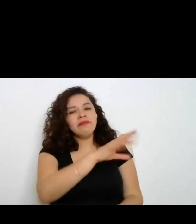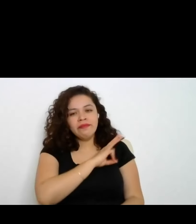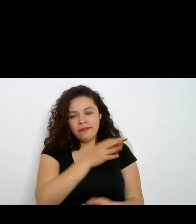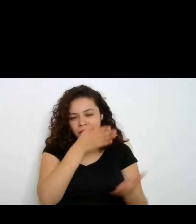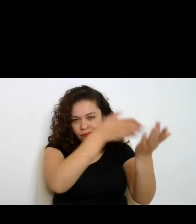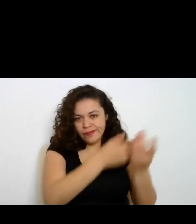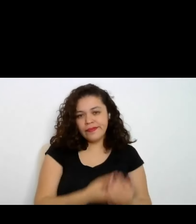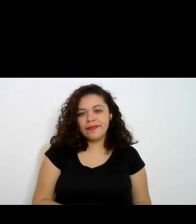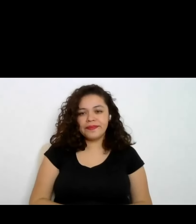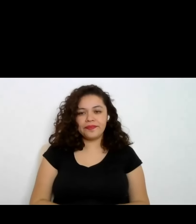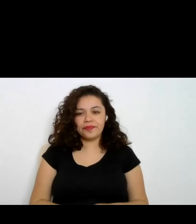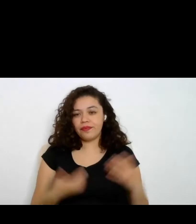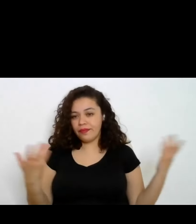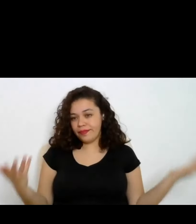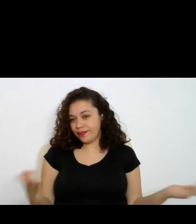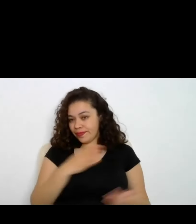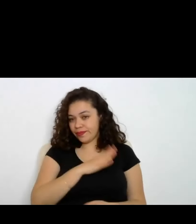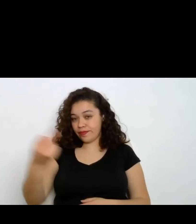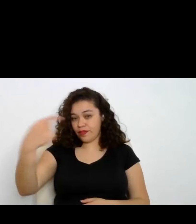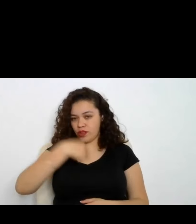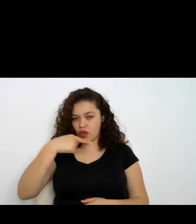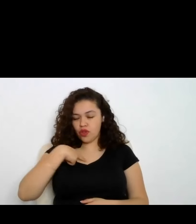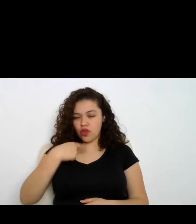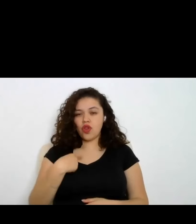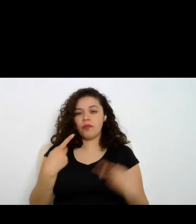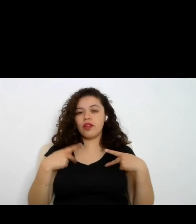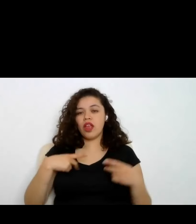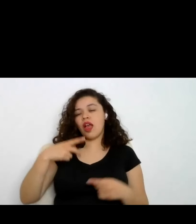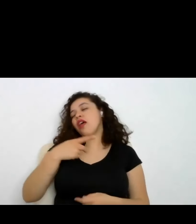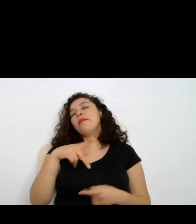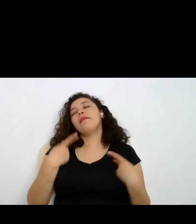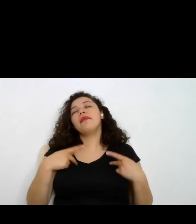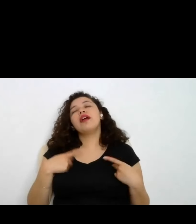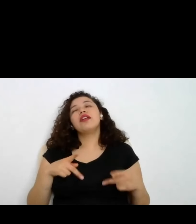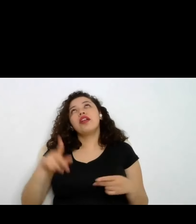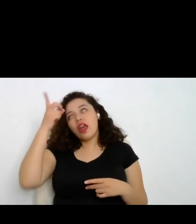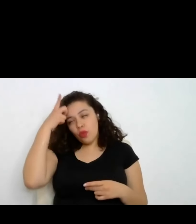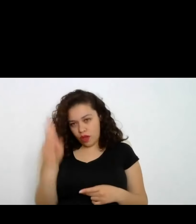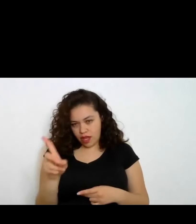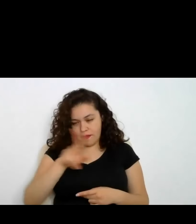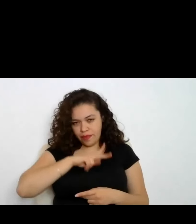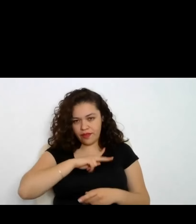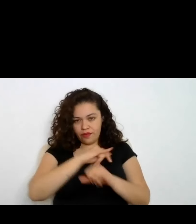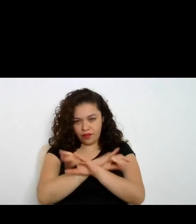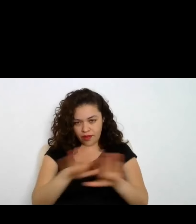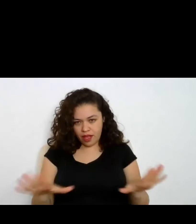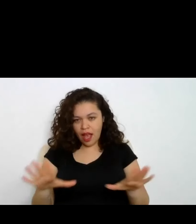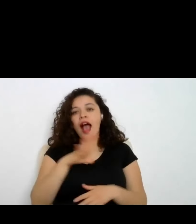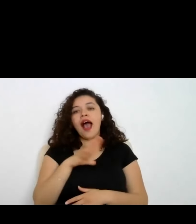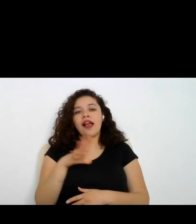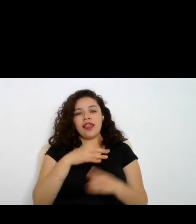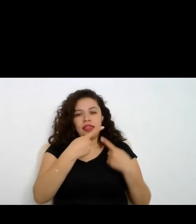Bueno, como ya veíamos, yo soy el titular de mis datos personales y tenemos diferentes tipos